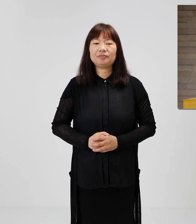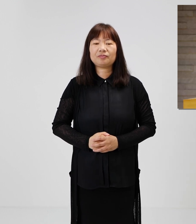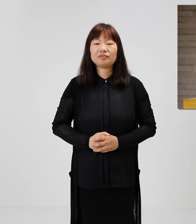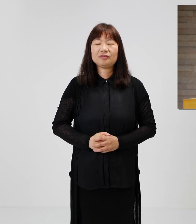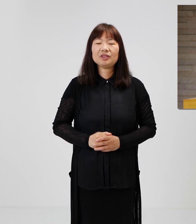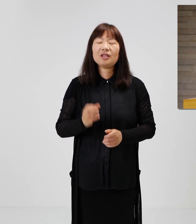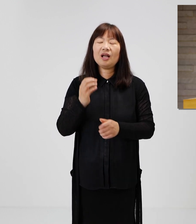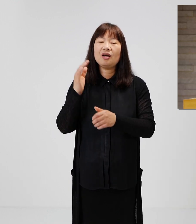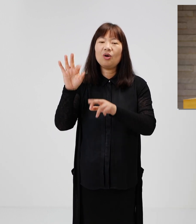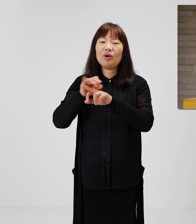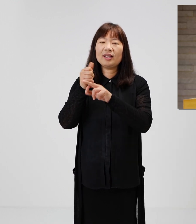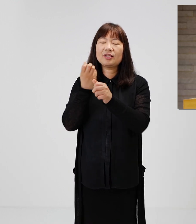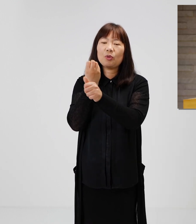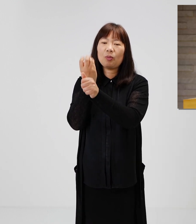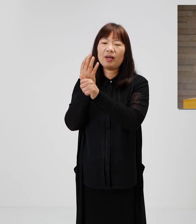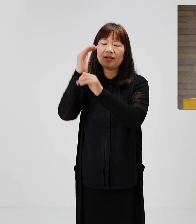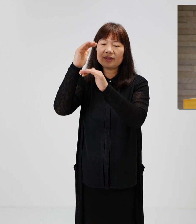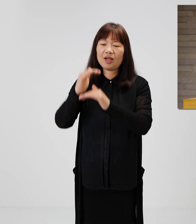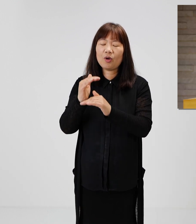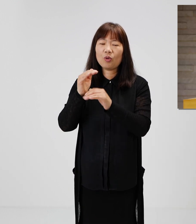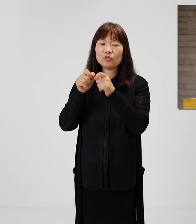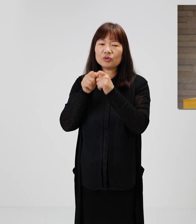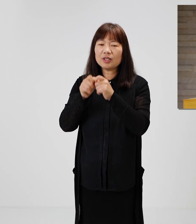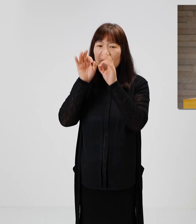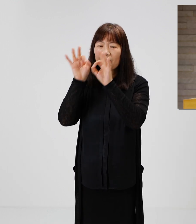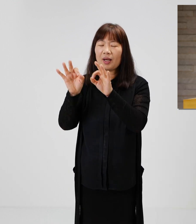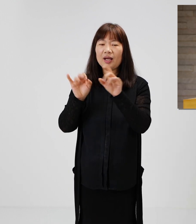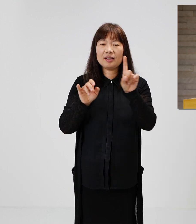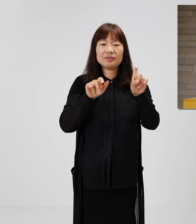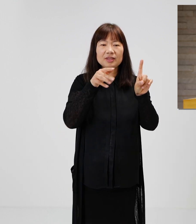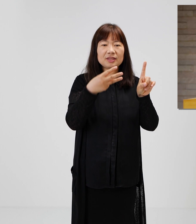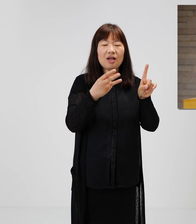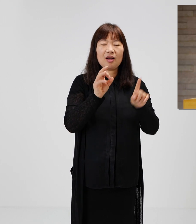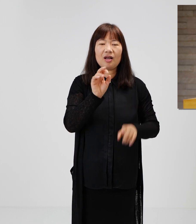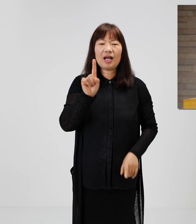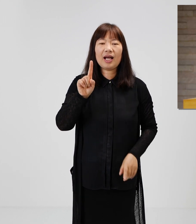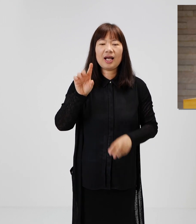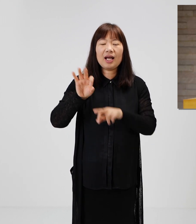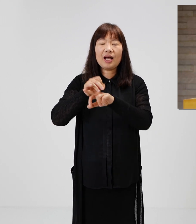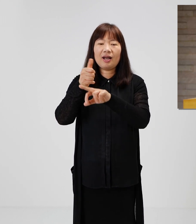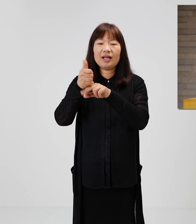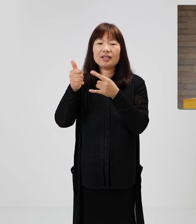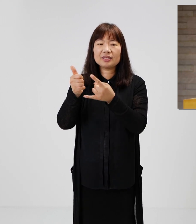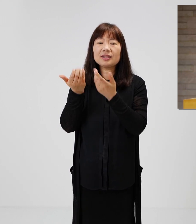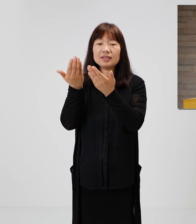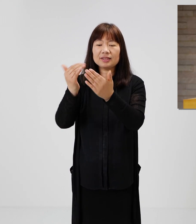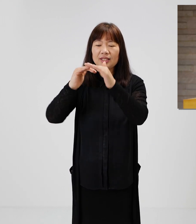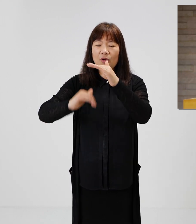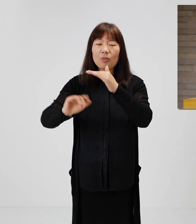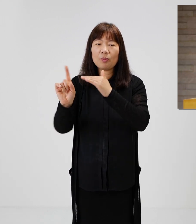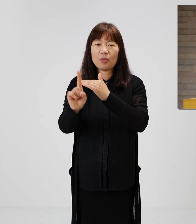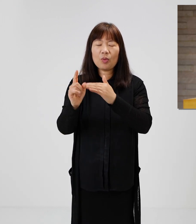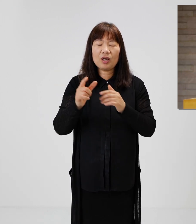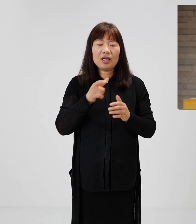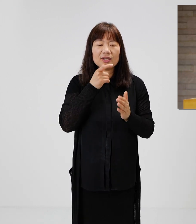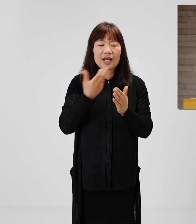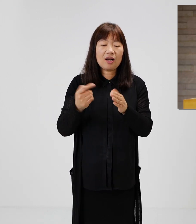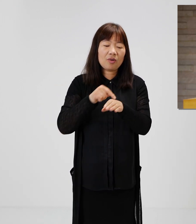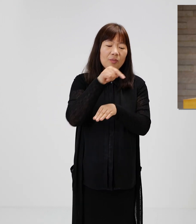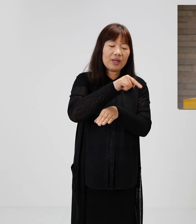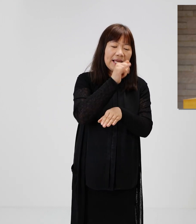진행이 됐는가? 11절 아닥사스다 왕에게 올린 그 글의 초본은 이러하니 강 건너편에